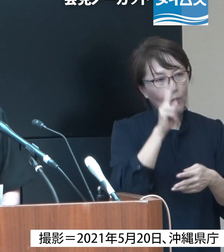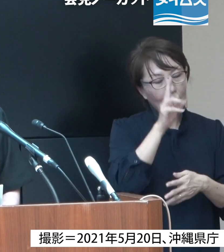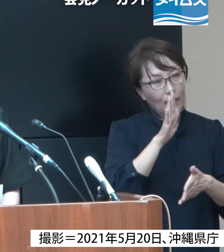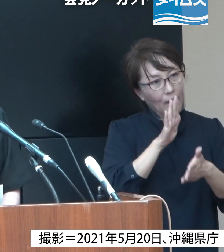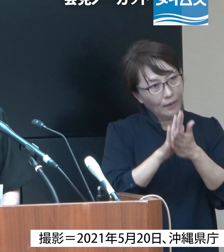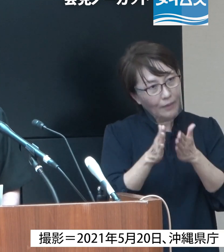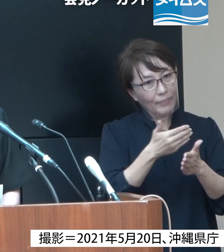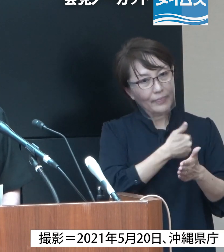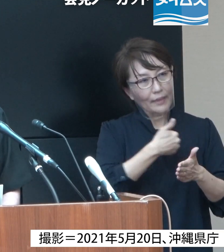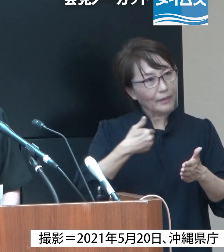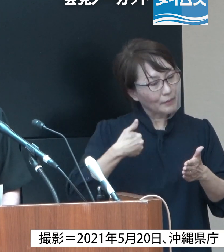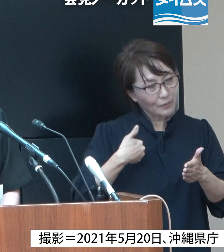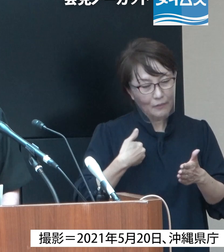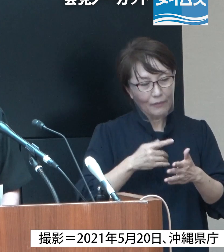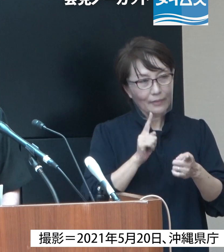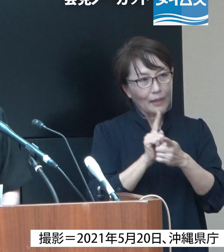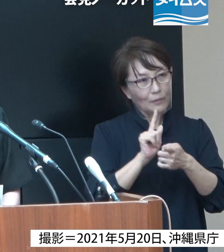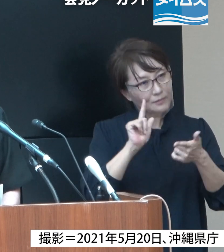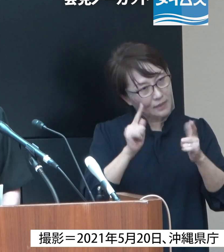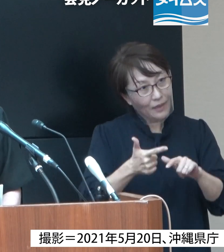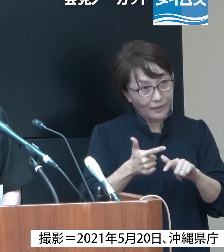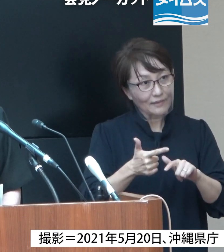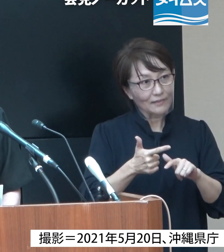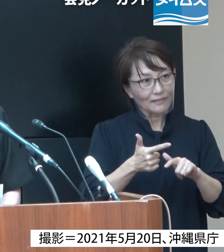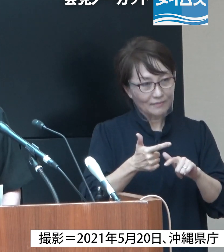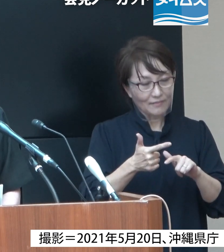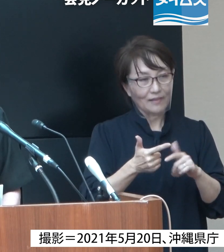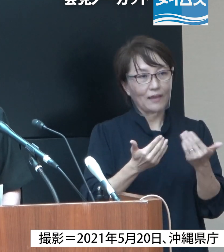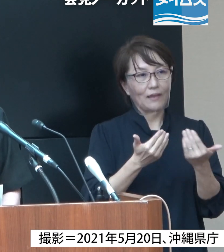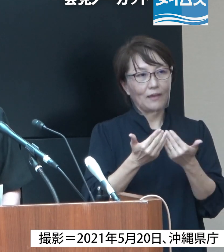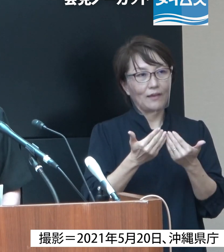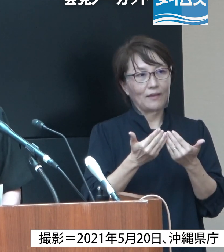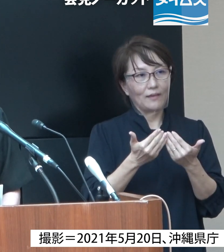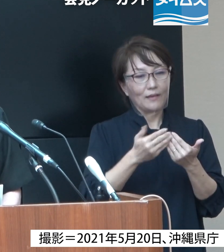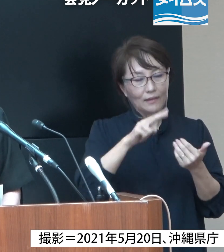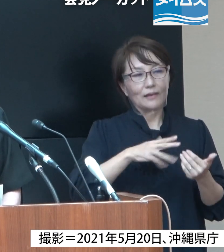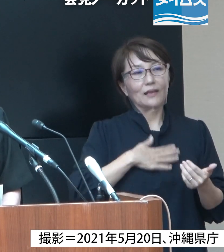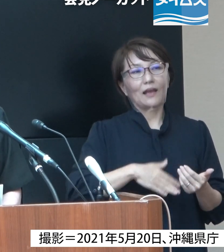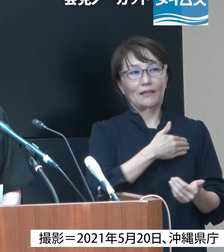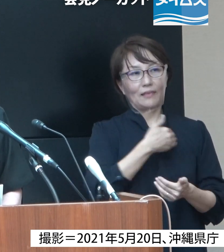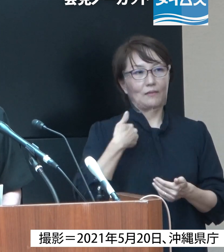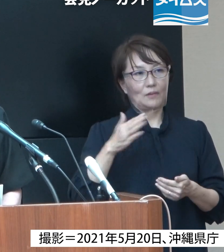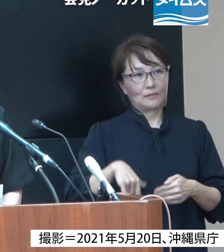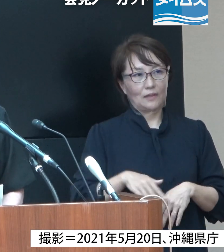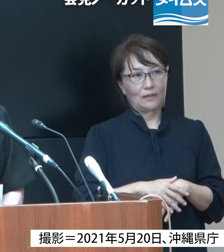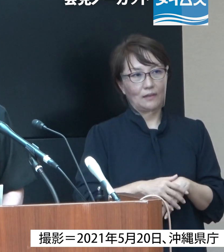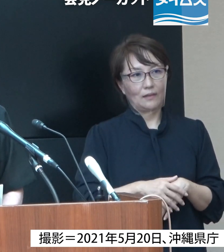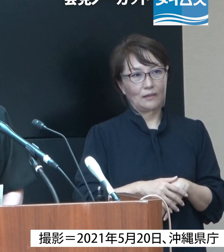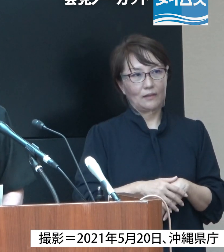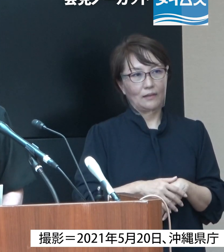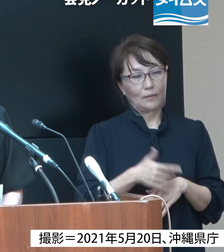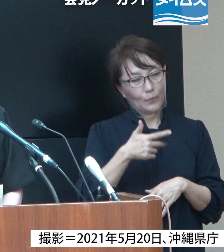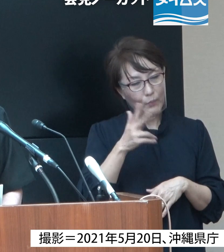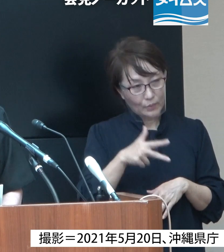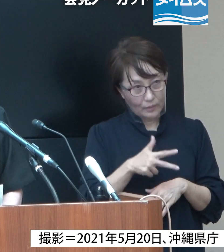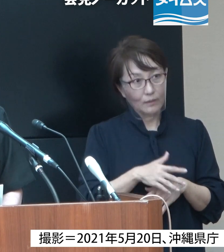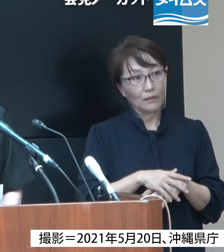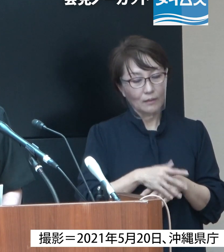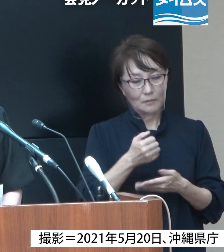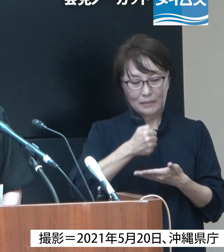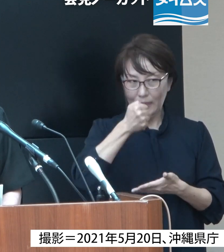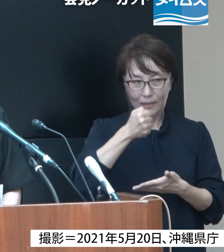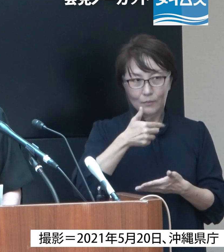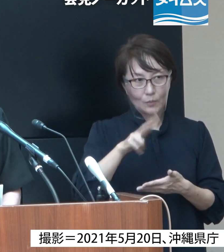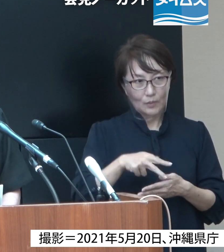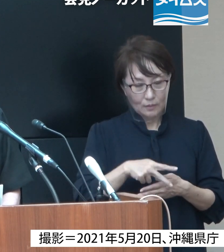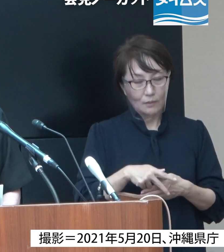行える現実的な対応ではないなということが、理解できた次第です。ですから、かねてから私はずっと